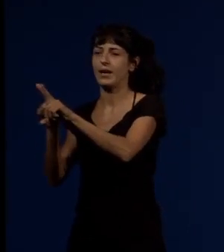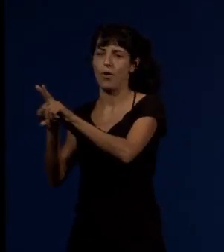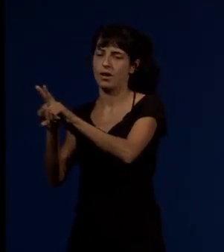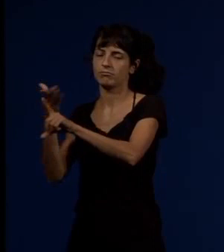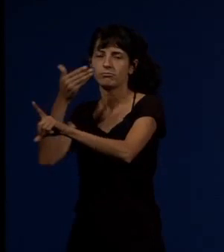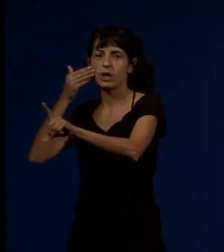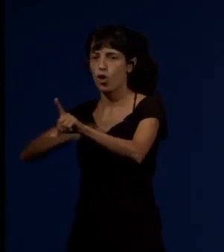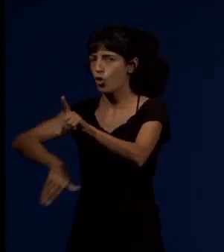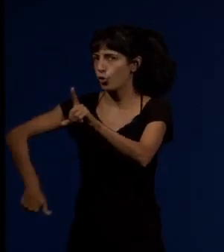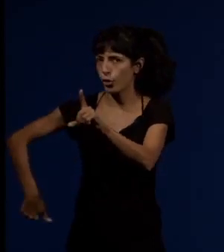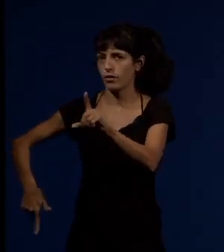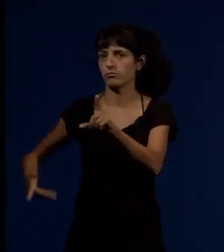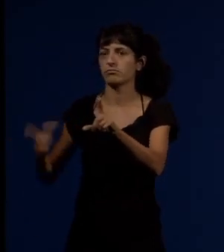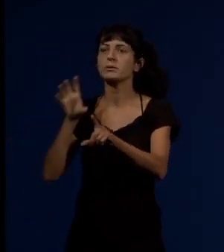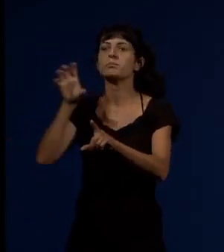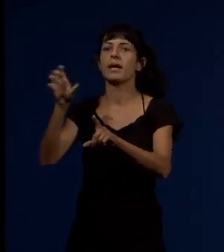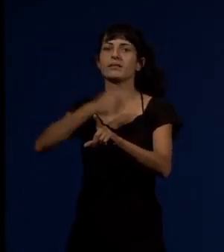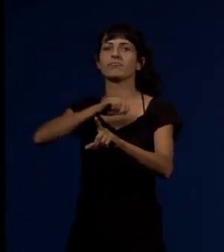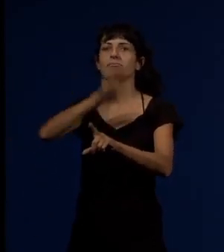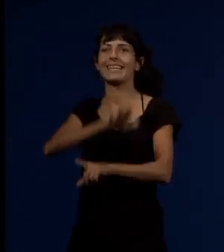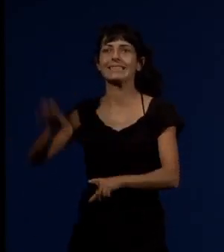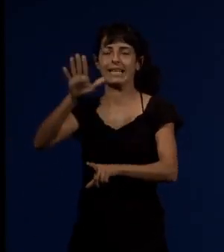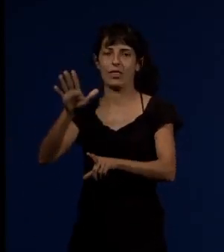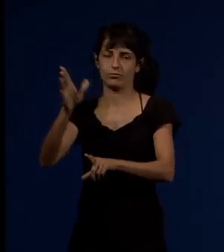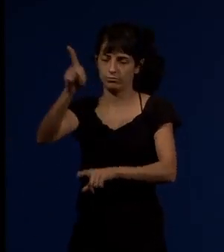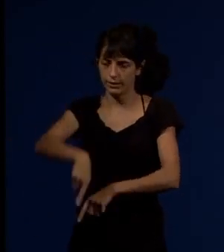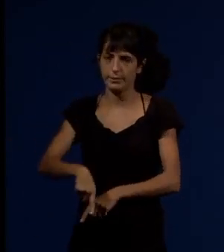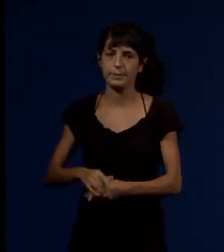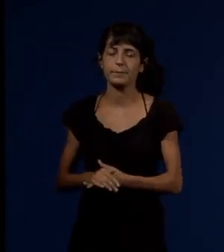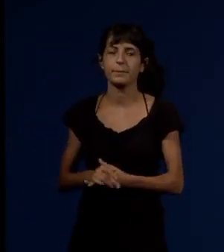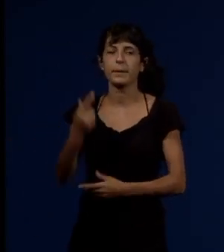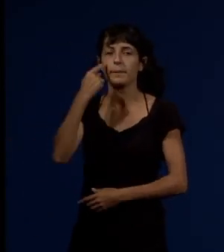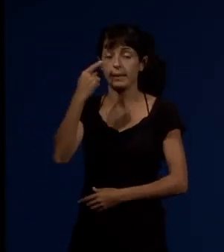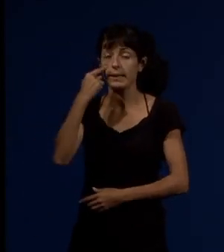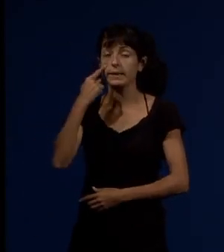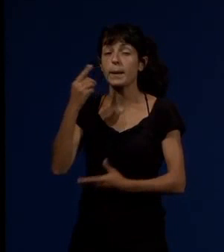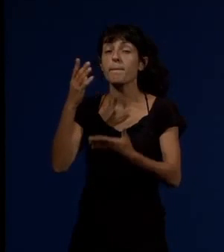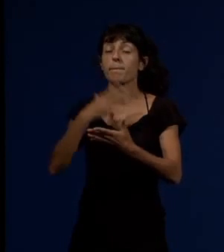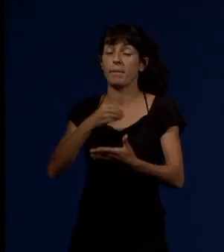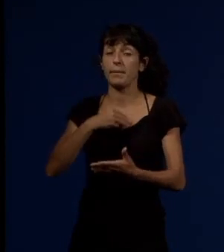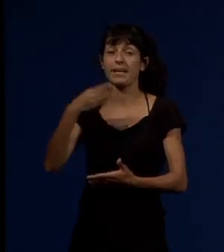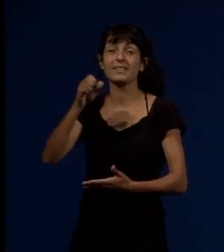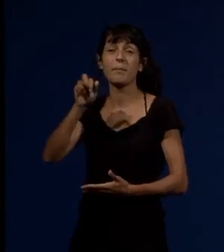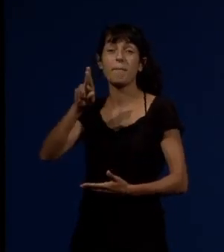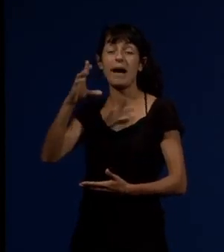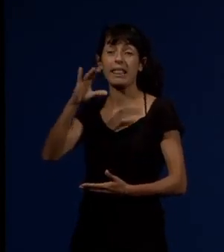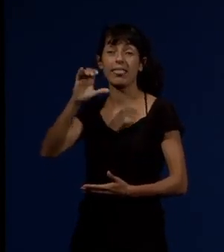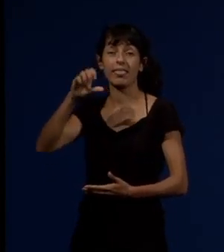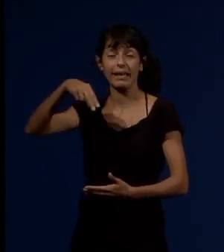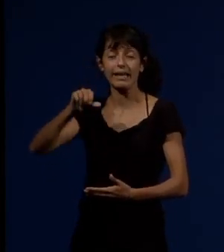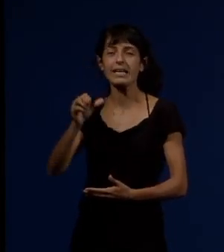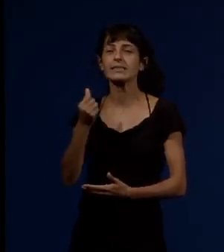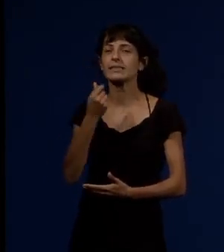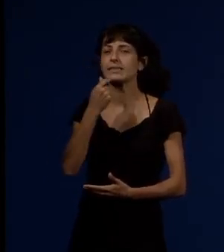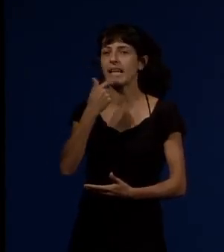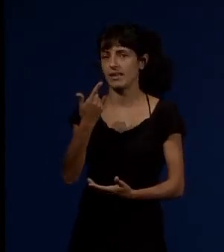conxunto deste país e do conxunto do Estado. Fixádevos, nos papéis de Bárcenas, na que se leva a acusación